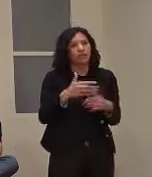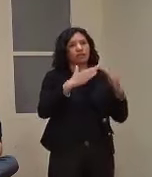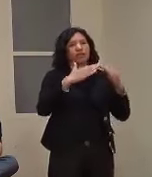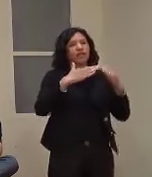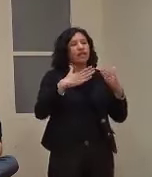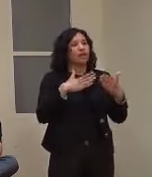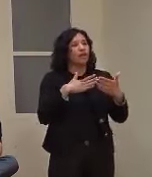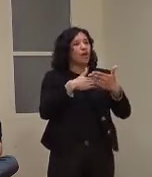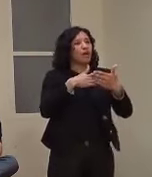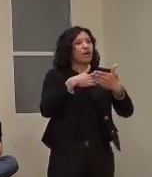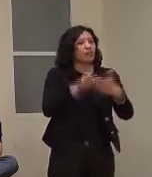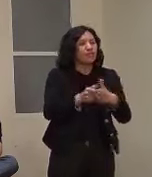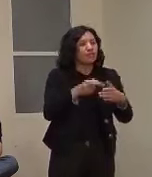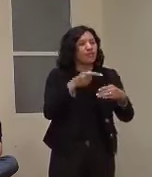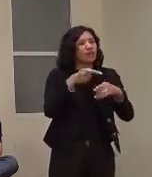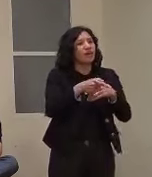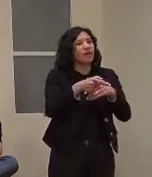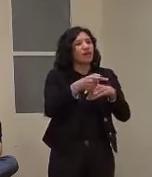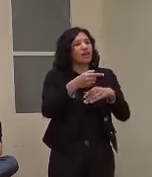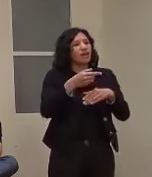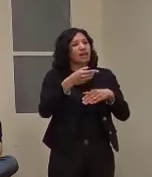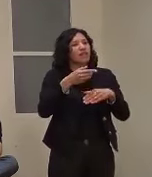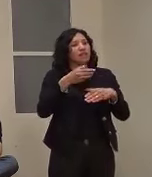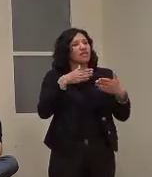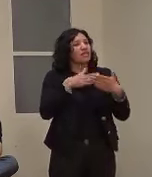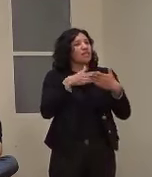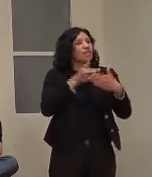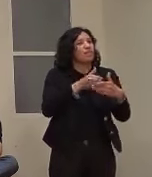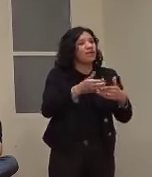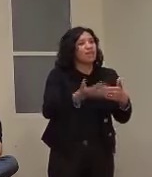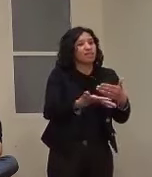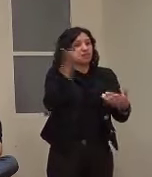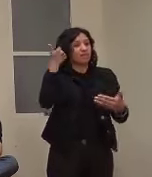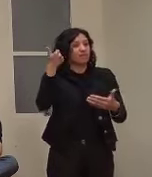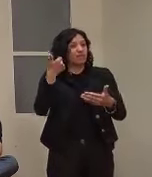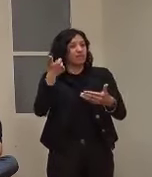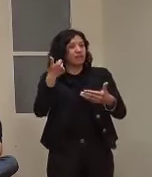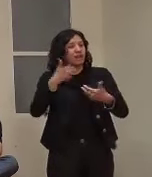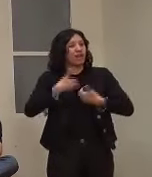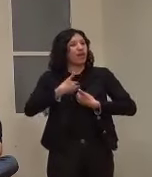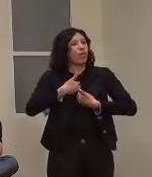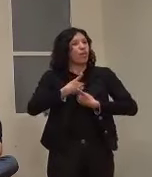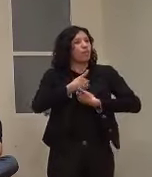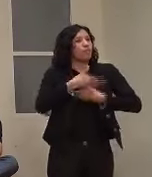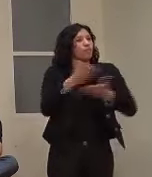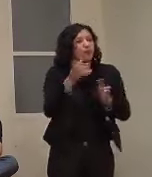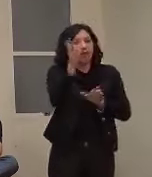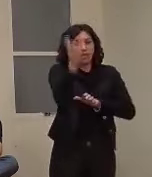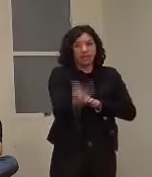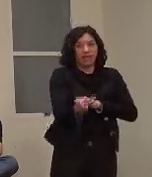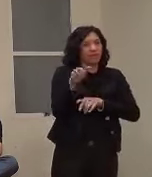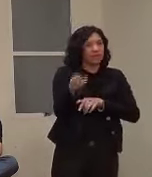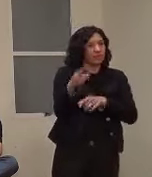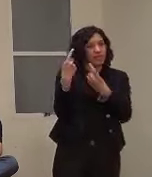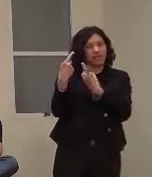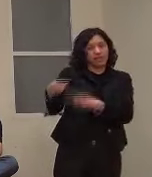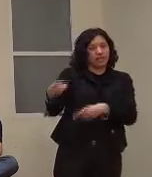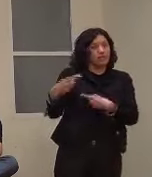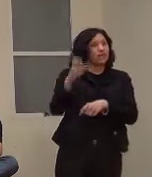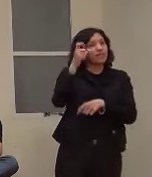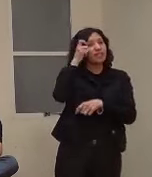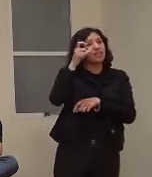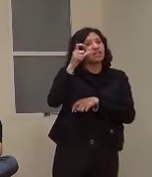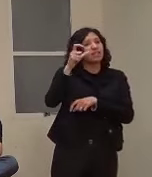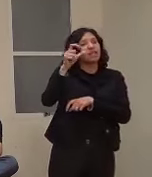constituida por el miedo se va levantando transformándola en una actitud abierta de los otros diferentes que tienen